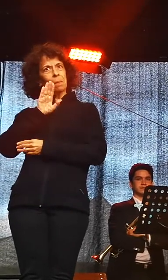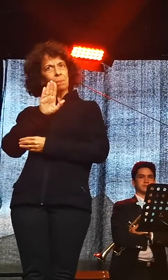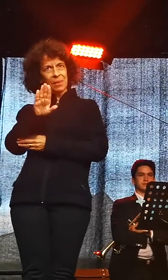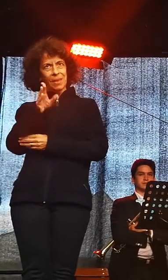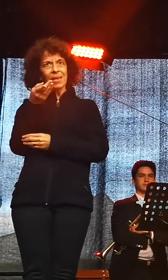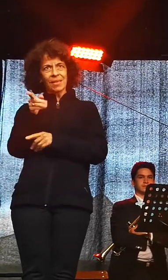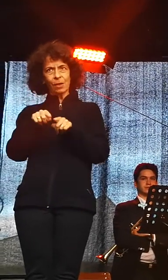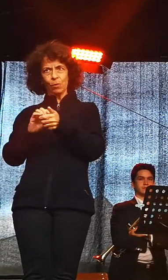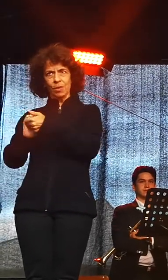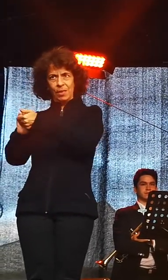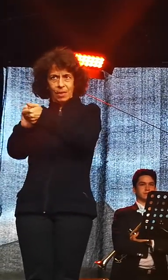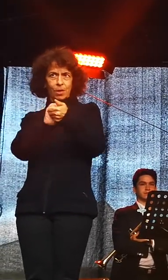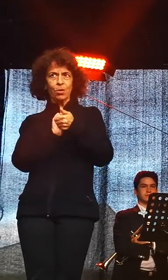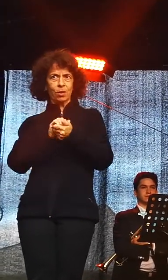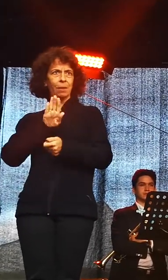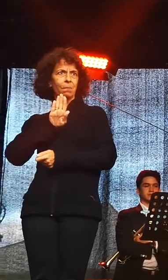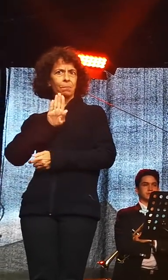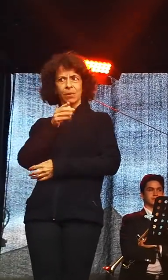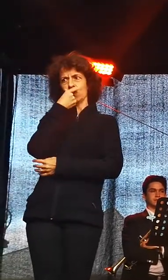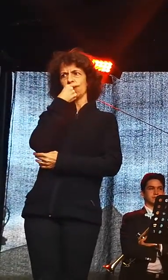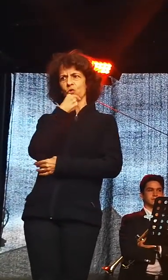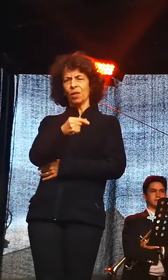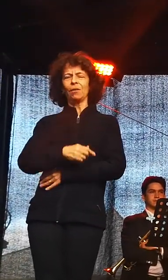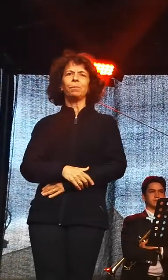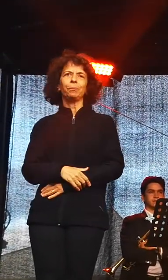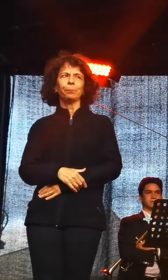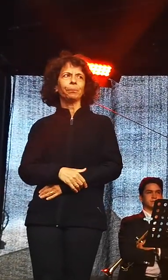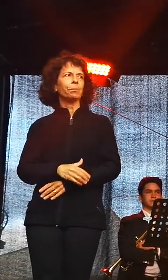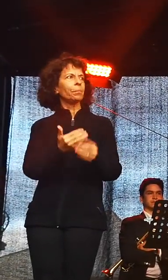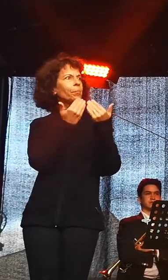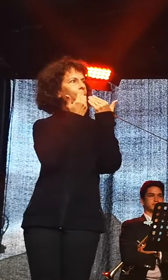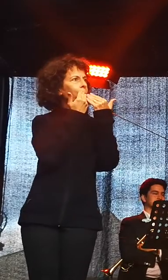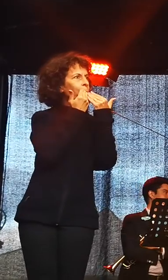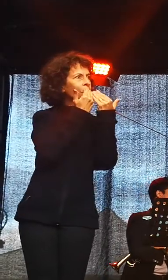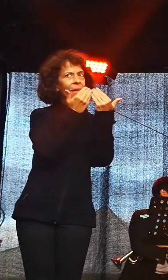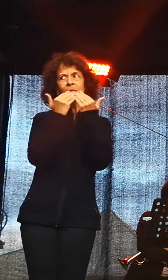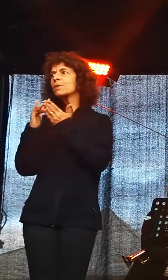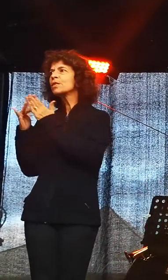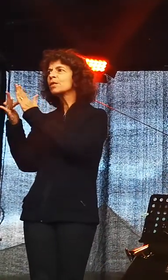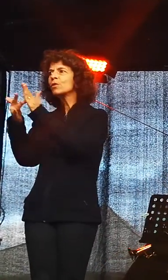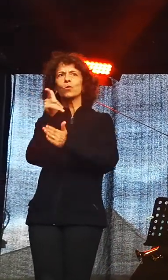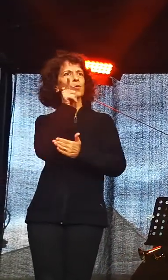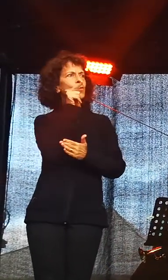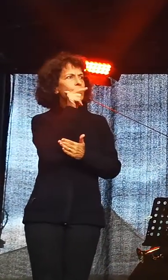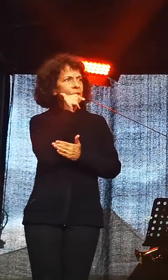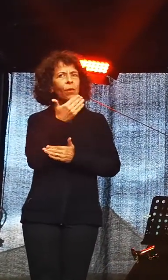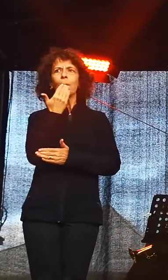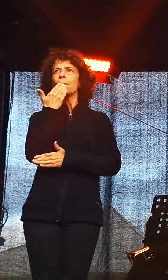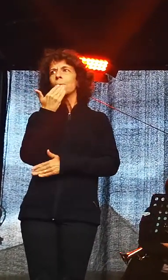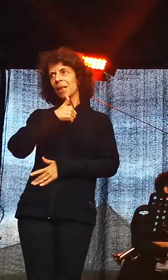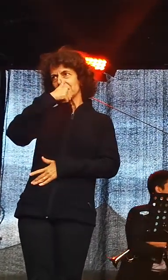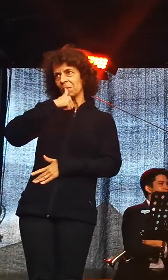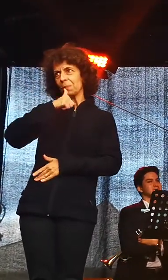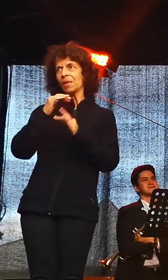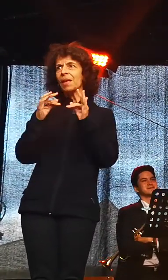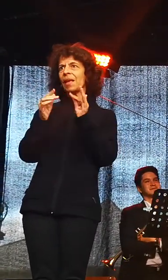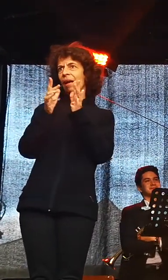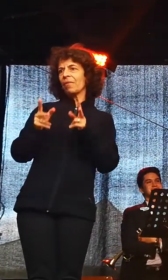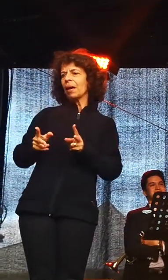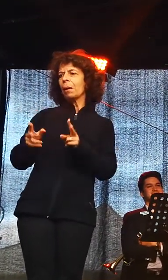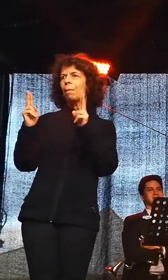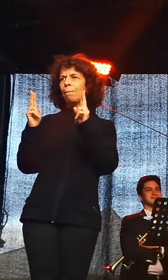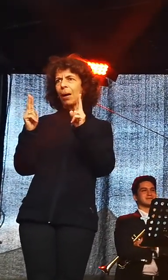cela la solidarité genevoise. Je tiens donc à vous remercier toutes et tous pour vos efforts et votre patience pendant cette